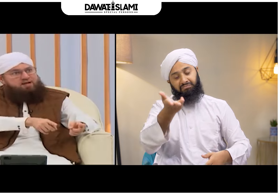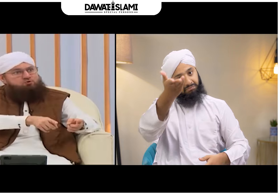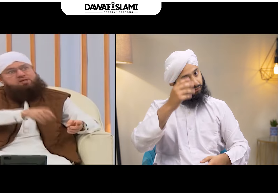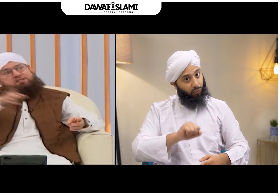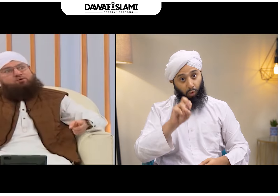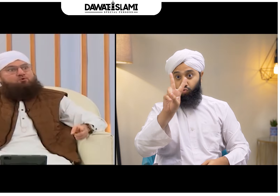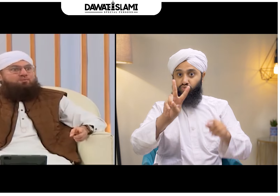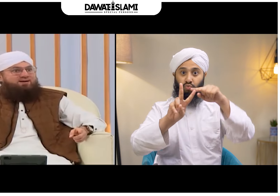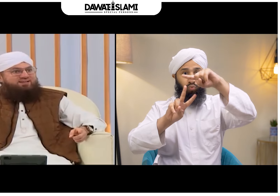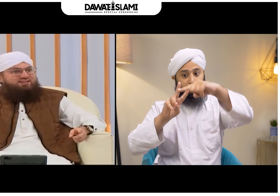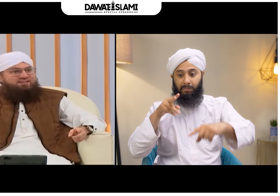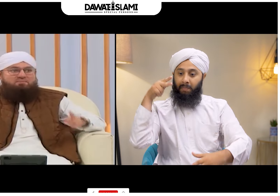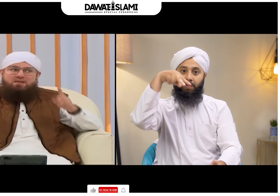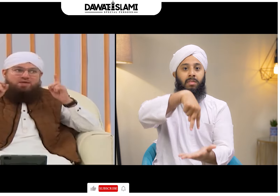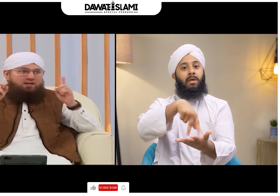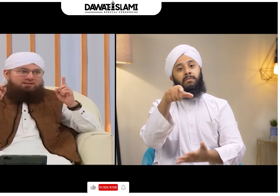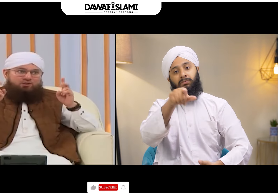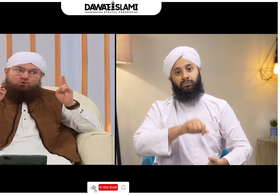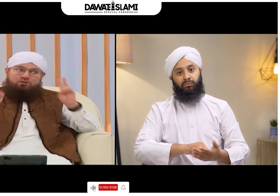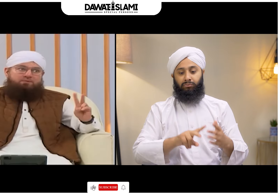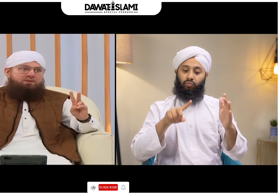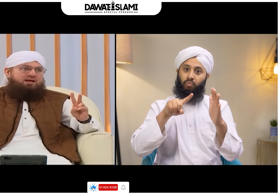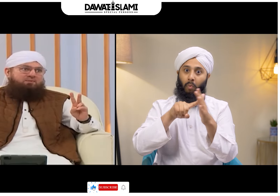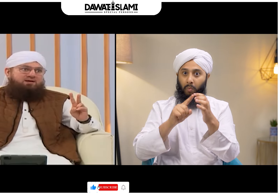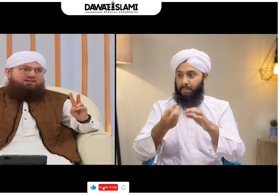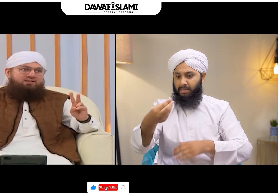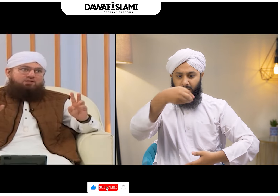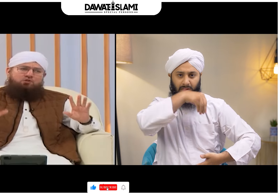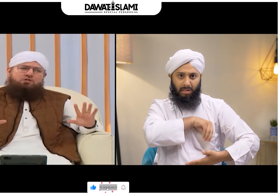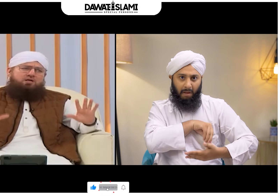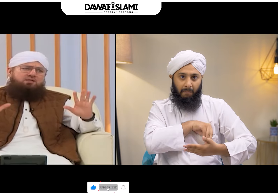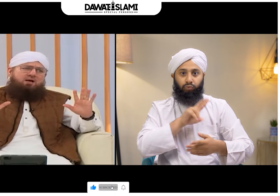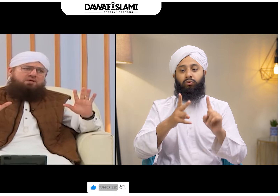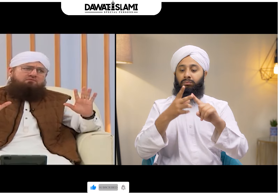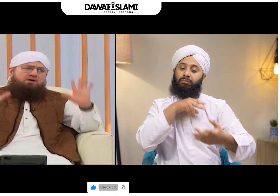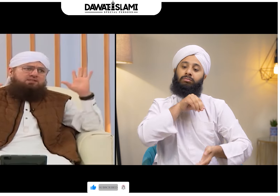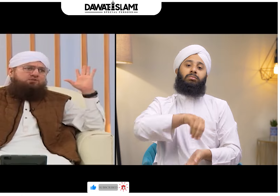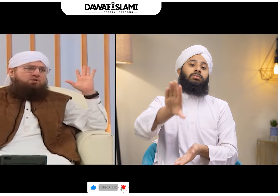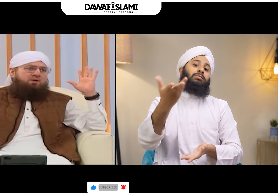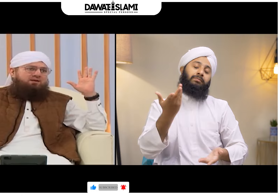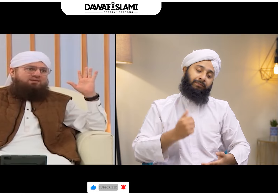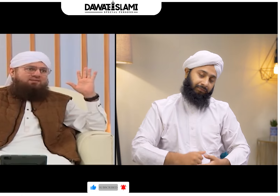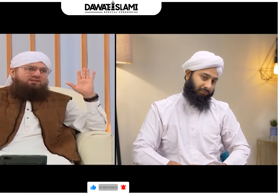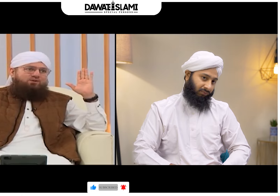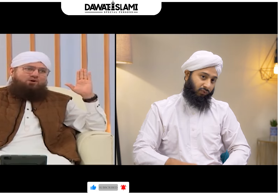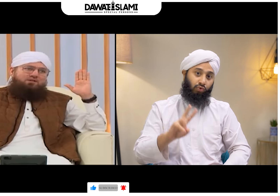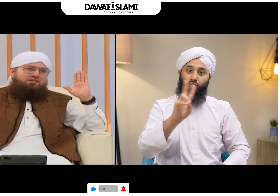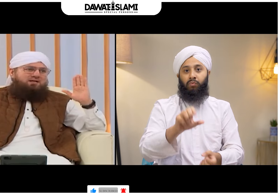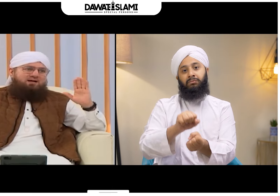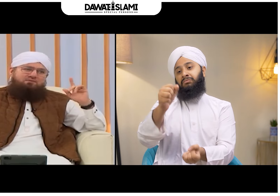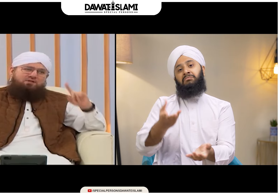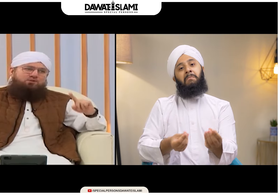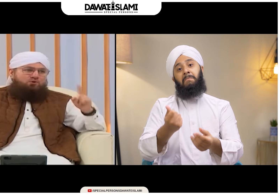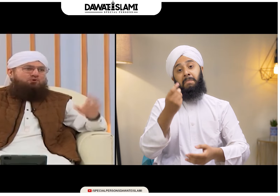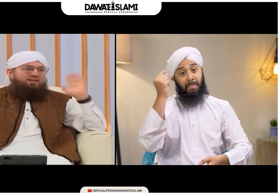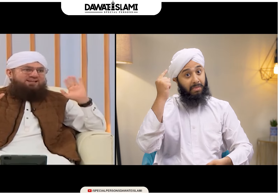مہنگے اناج کو خرید کر لوگوں کو بانٹ رہے تھے. یعنی میں دیکھ رہا تھا کہ 2 طبقے میدان میں آ گئے. کسی نے کہا جناب یہ وقت ہے تجوری بھرنے کا، اور کسی نے